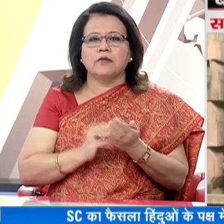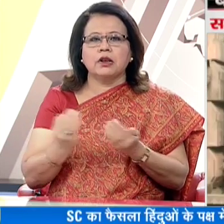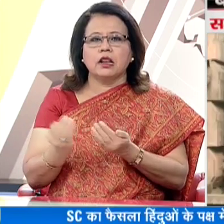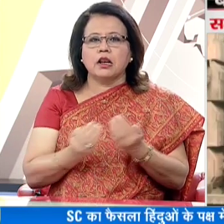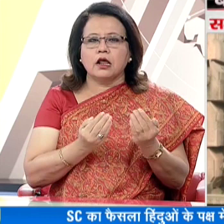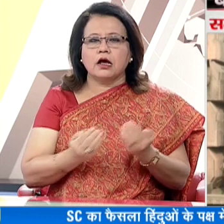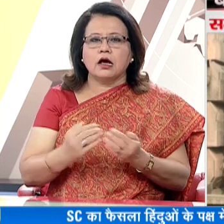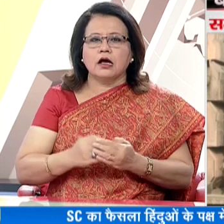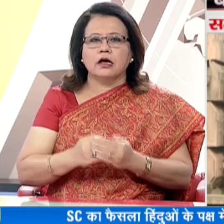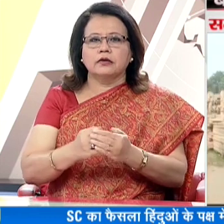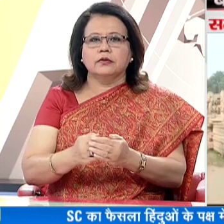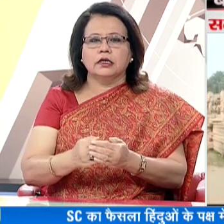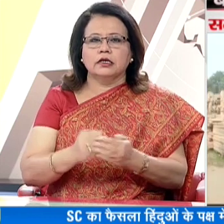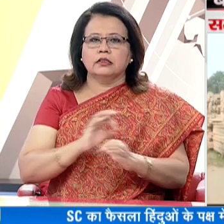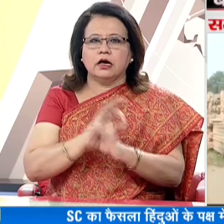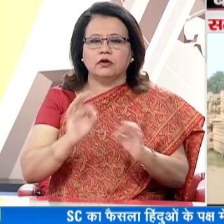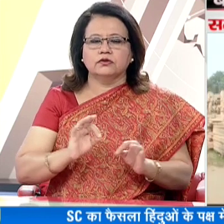का गर्भगृह तैयार हो जाएगा।